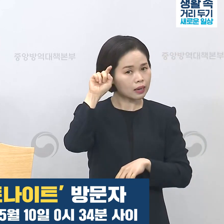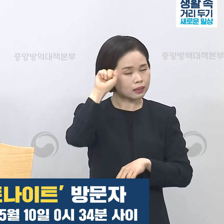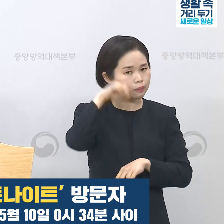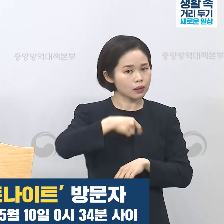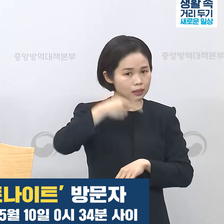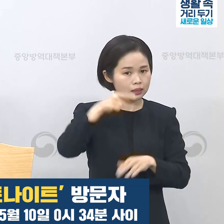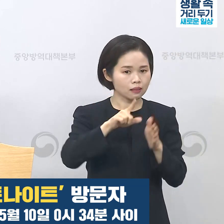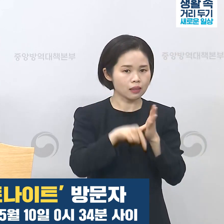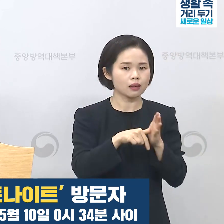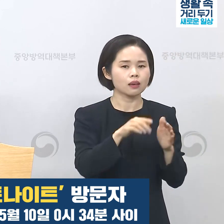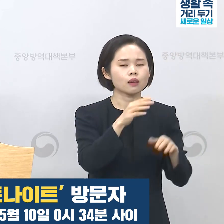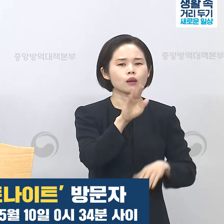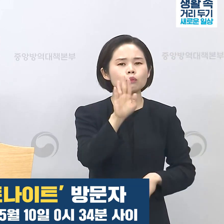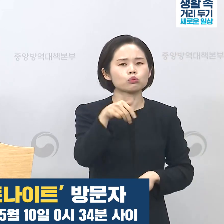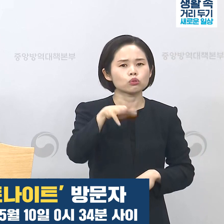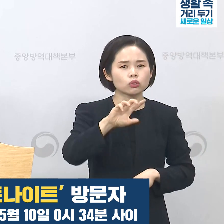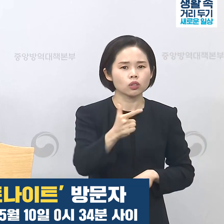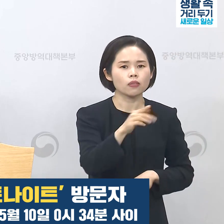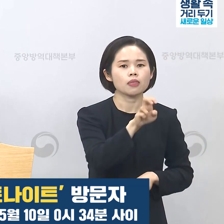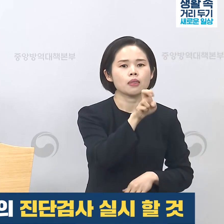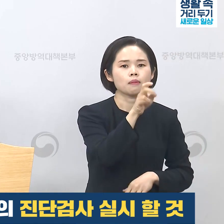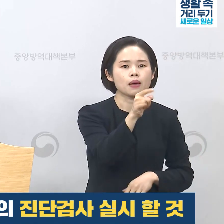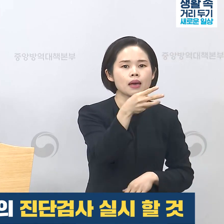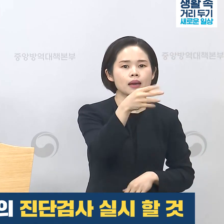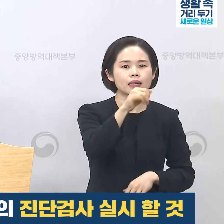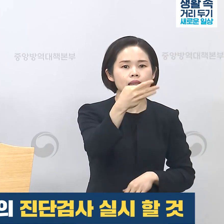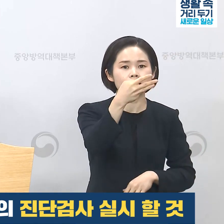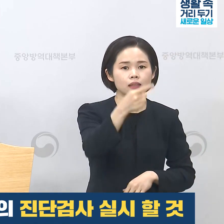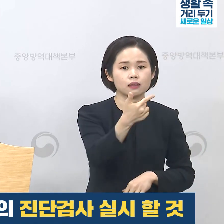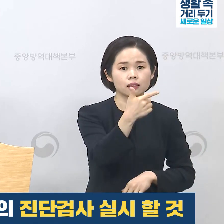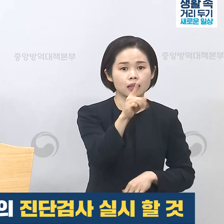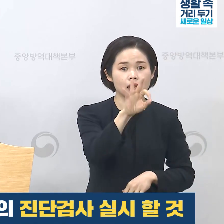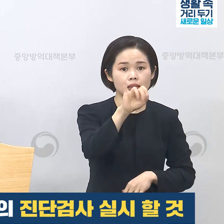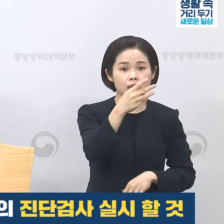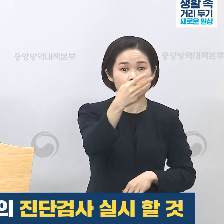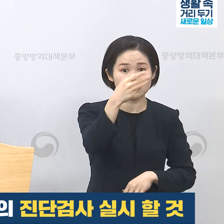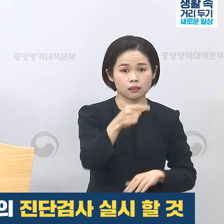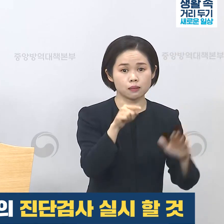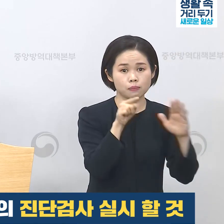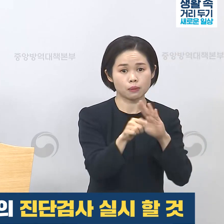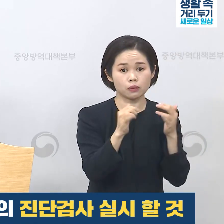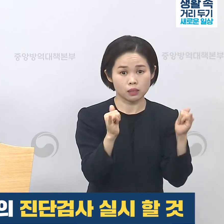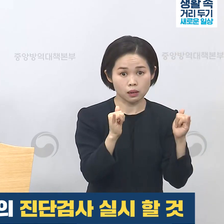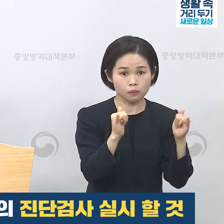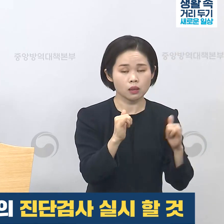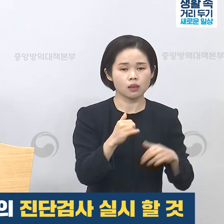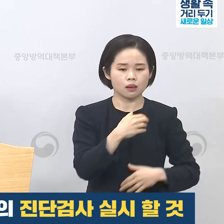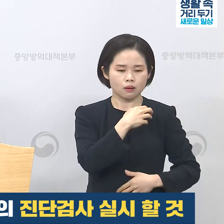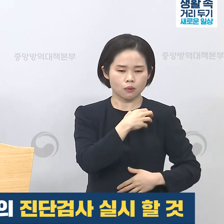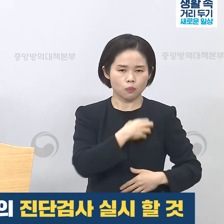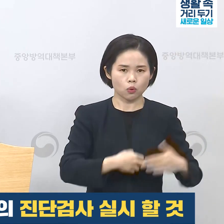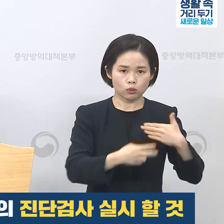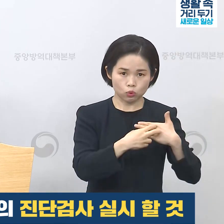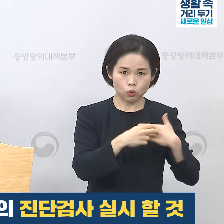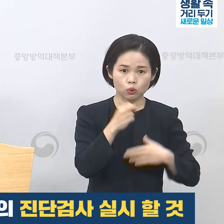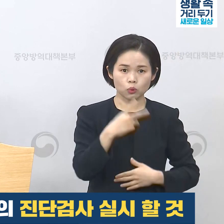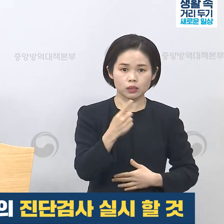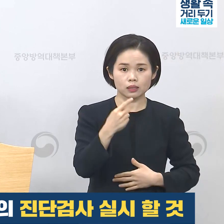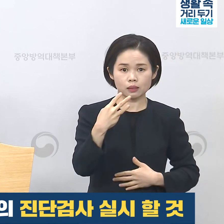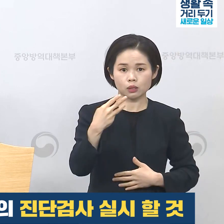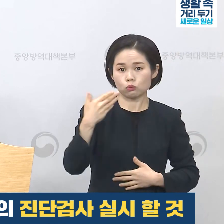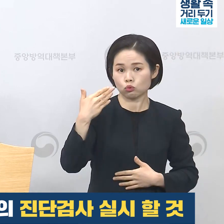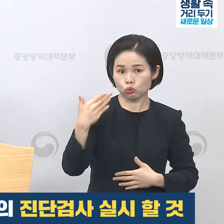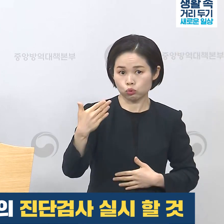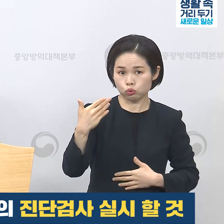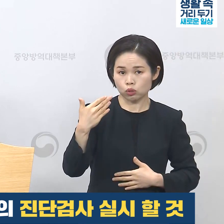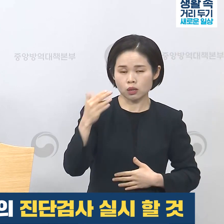메리트 나이트를 방문하신 분들께서는 관할 보건소나 1339에 문의하여 진단검사를 받아주실